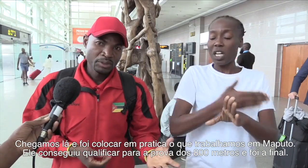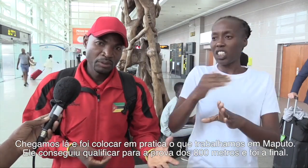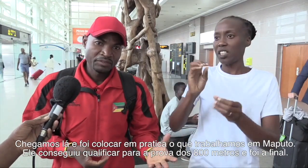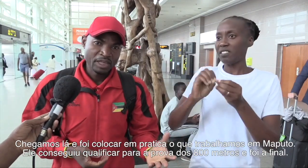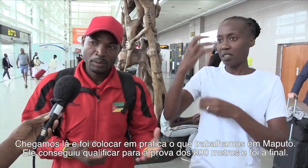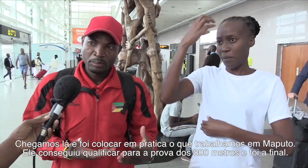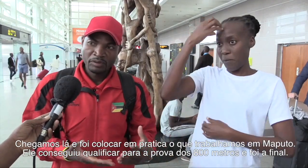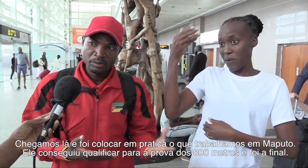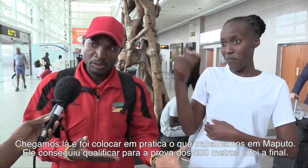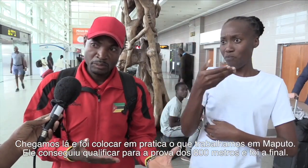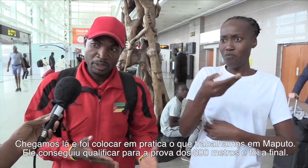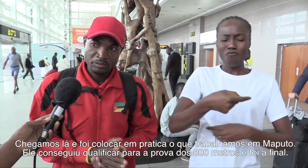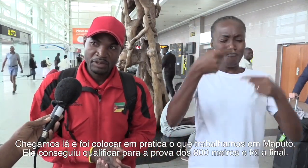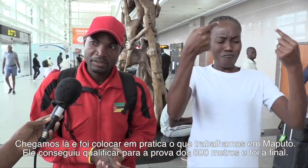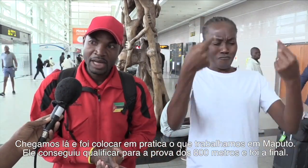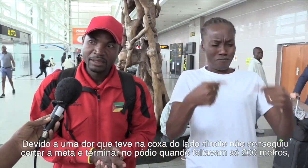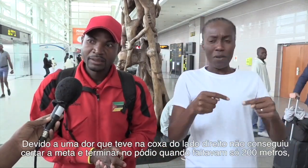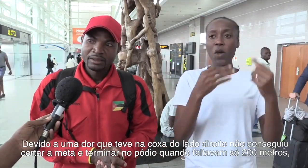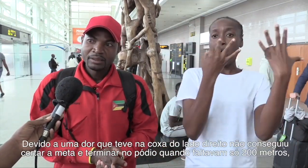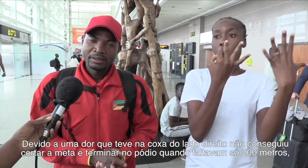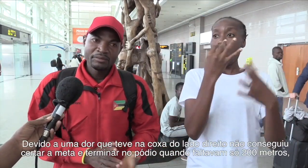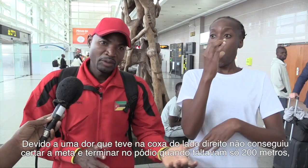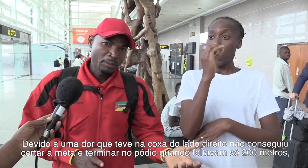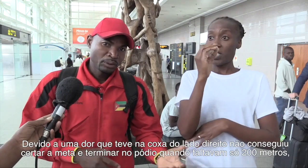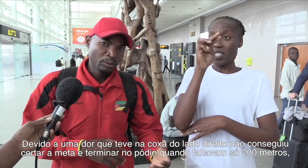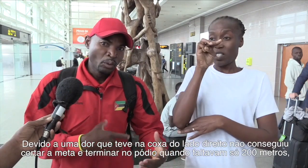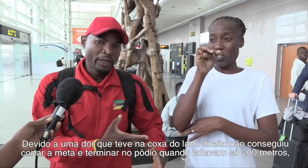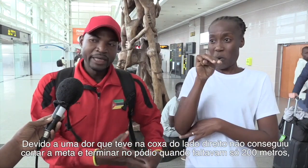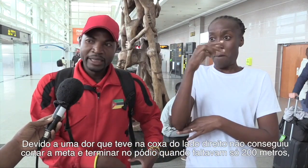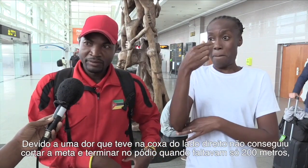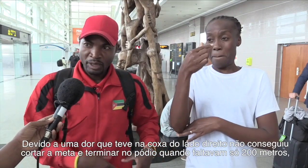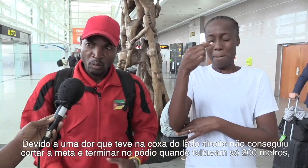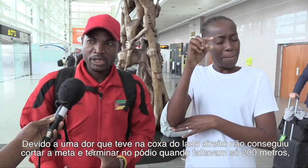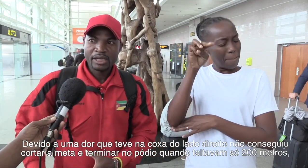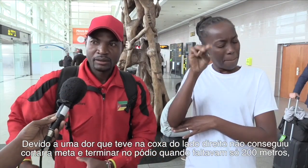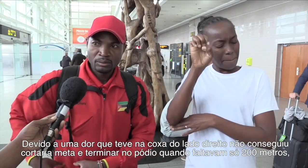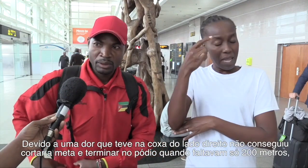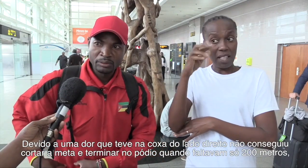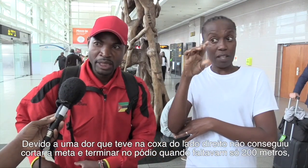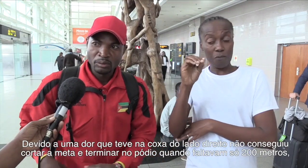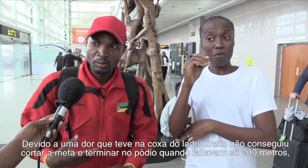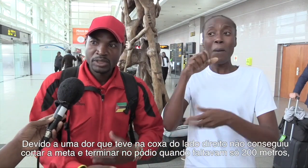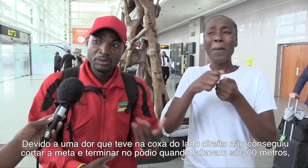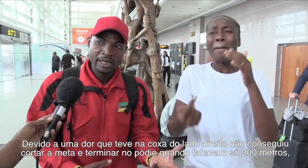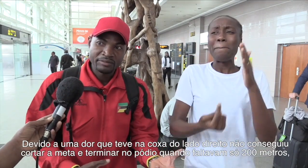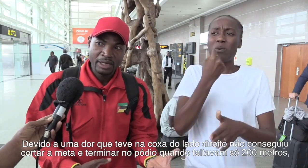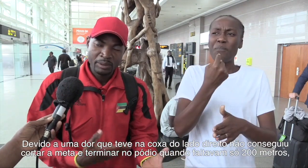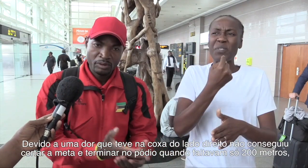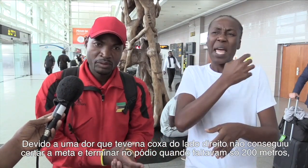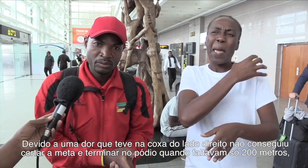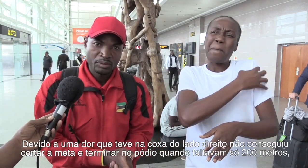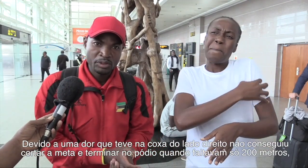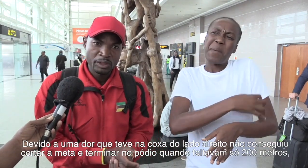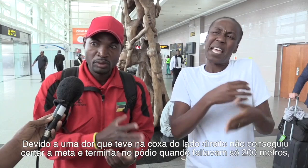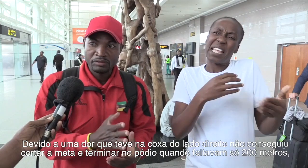Ele conseguiu qualificar-se para a prova de 800 metros. Foi a final. Devido a uma dor que ele teve na coxa, do lado direito, não conseguiu chegar à final